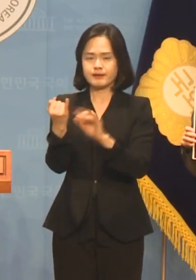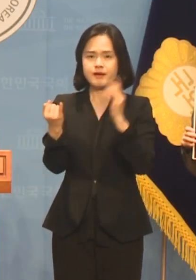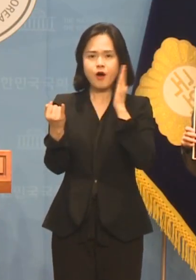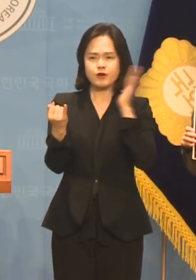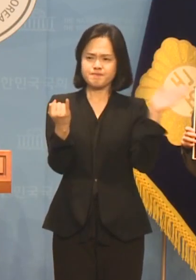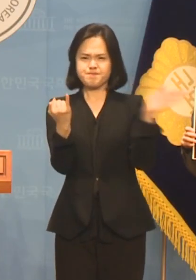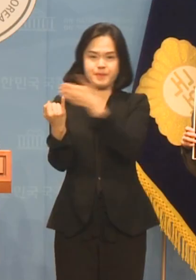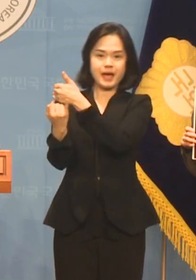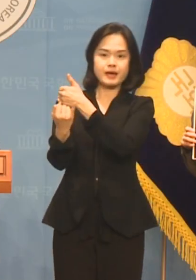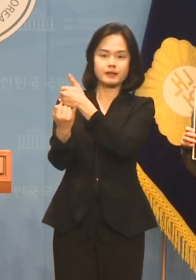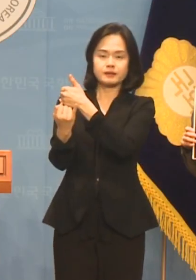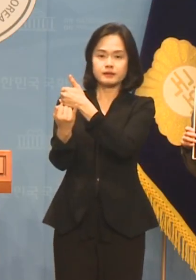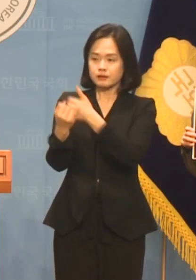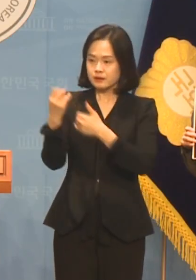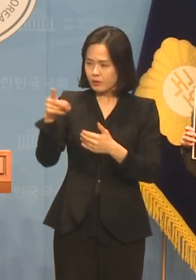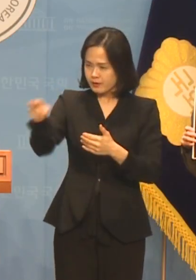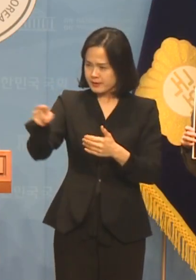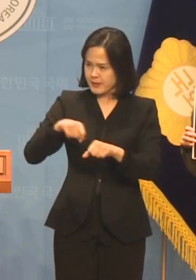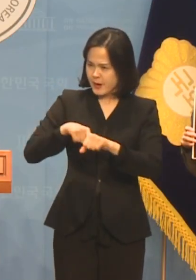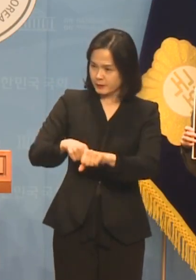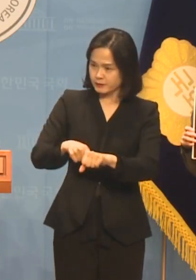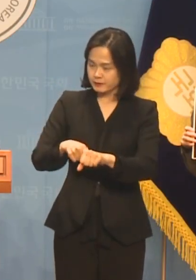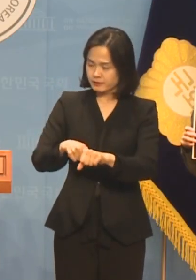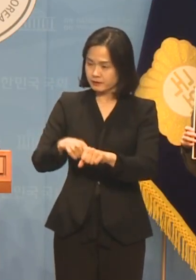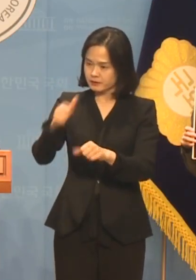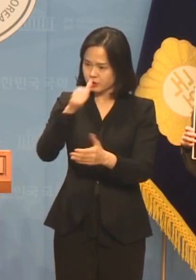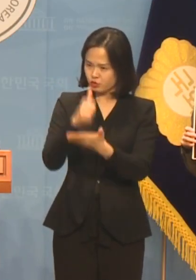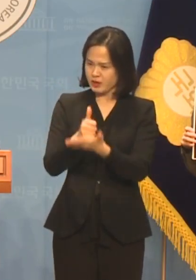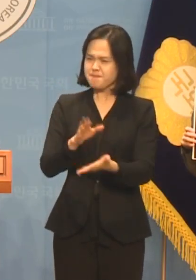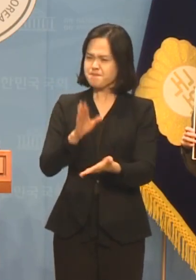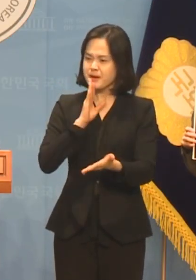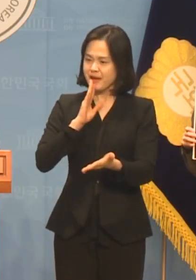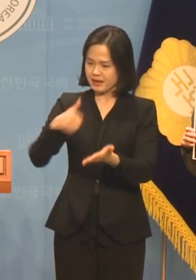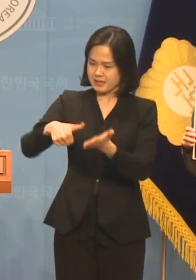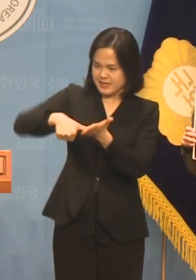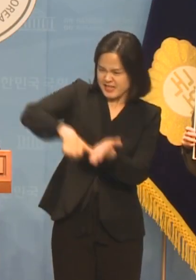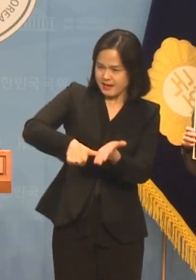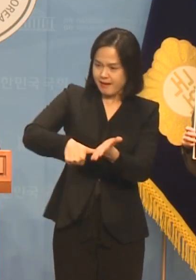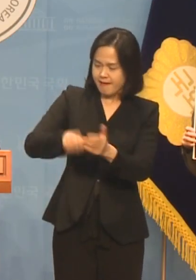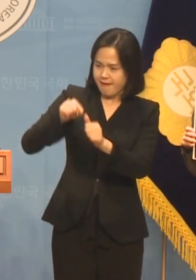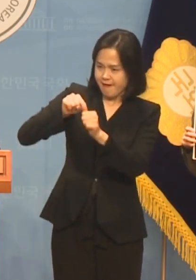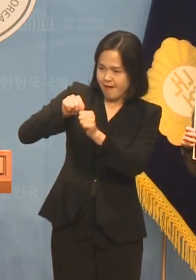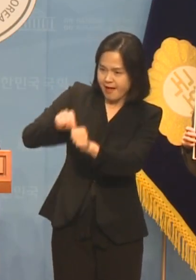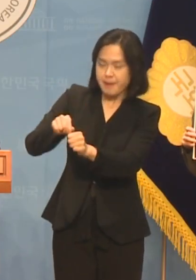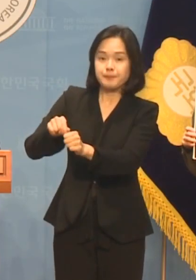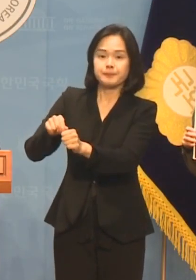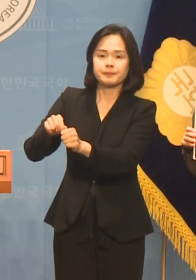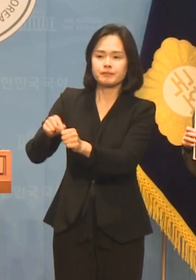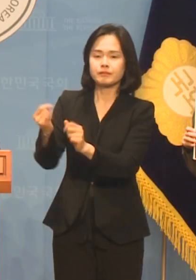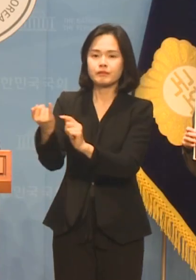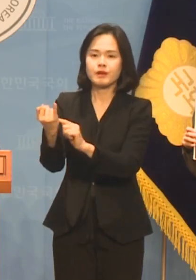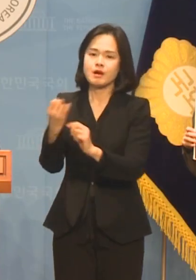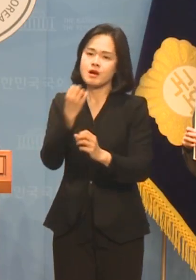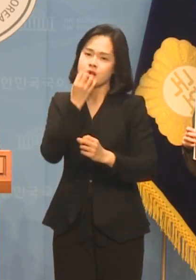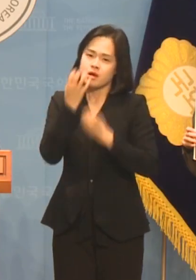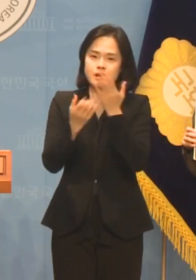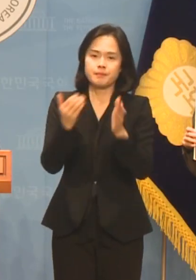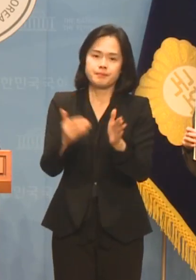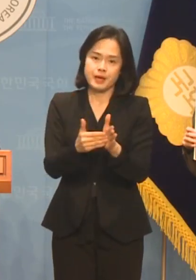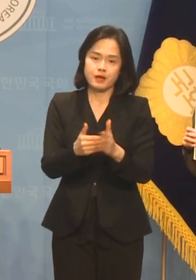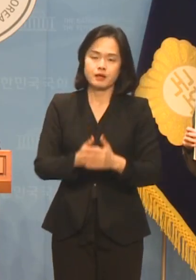지장을 찍었다고 당시의 증언의 내용이었습니다. 다행히도 이와 같은 수사의 위법성과